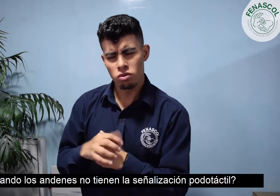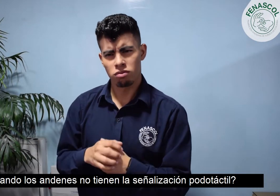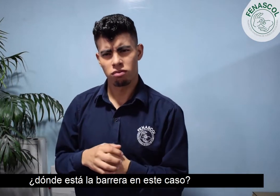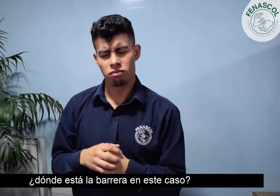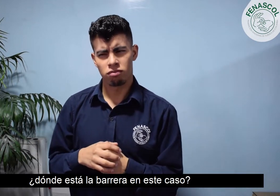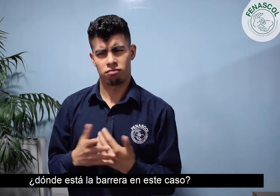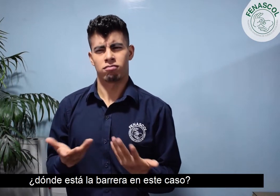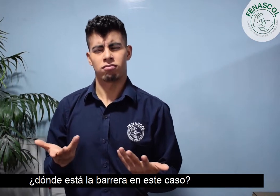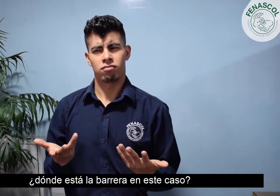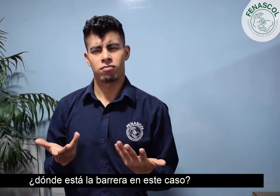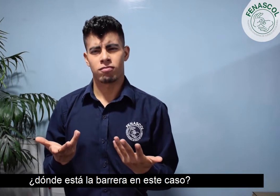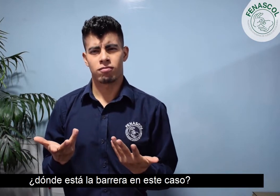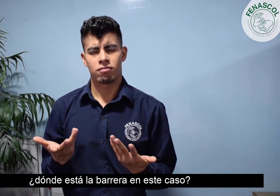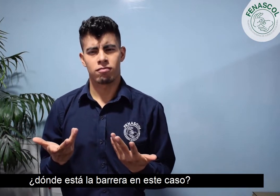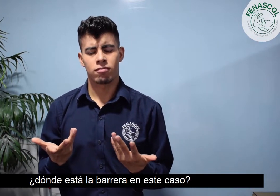¿dónde está la barrera en este caso?